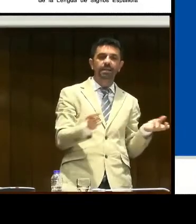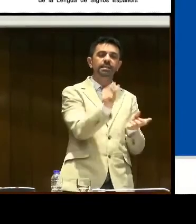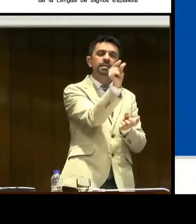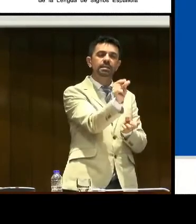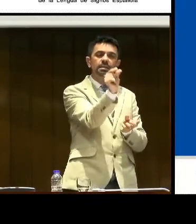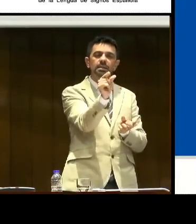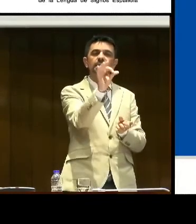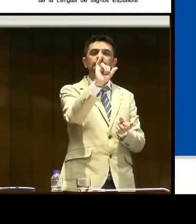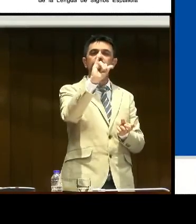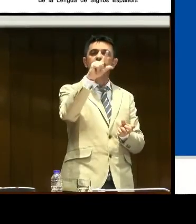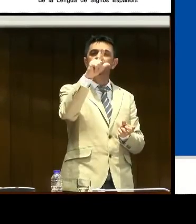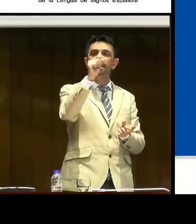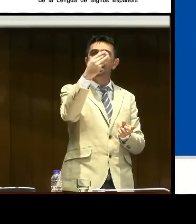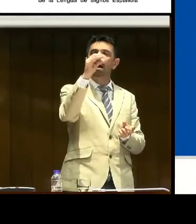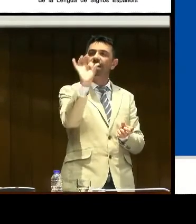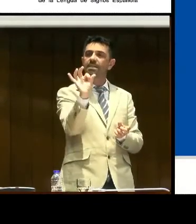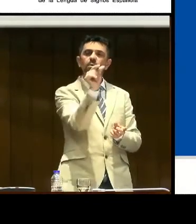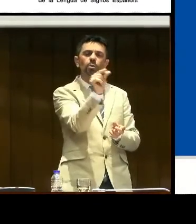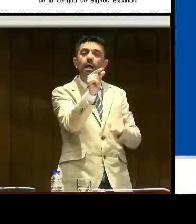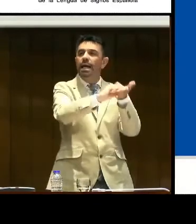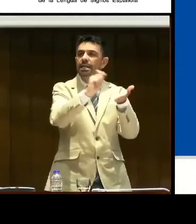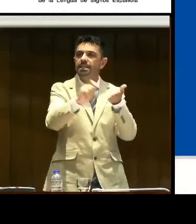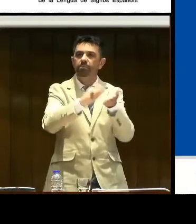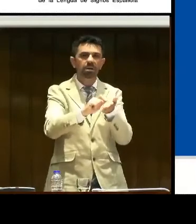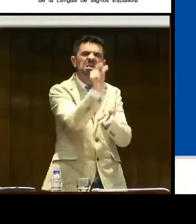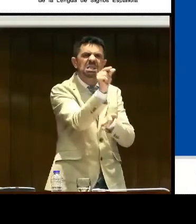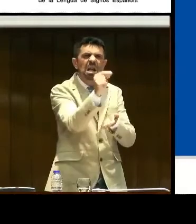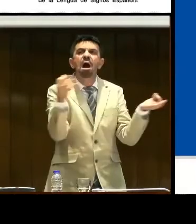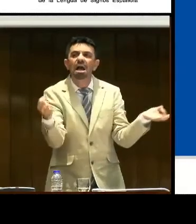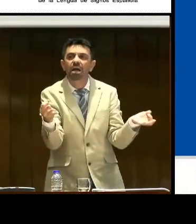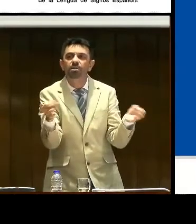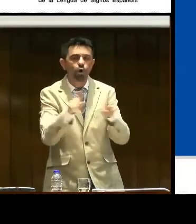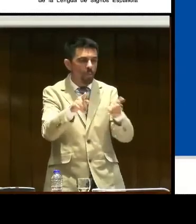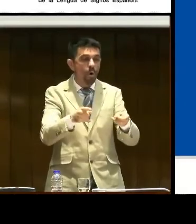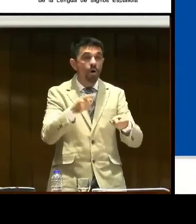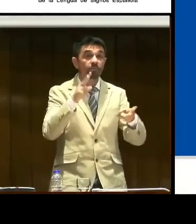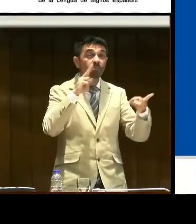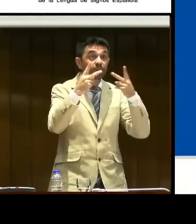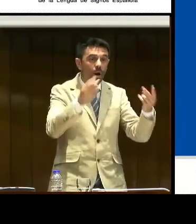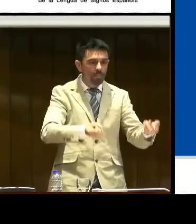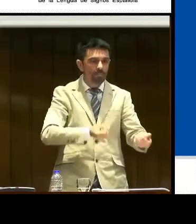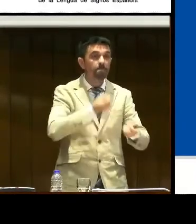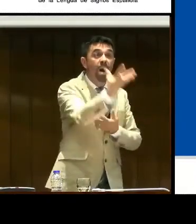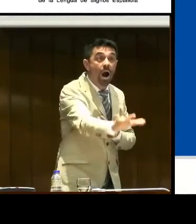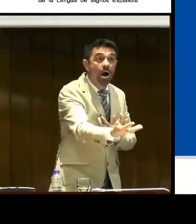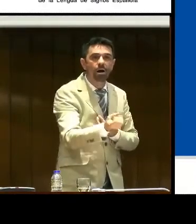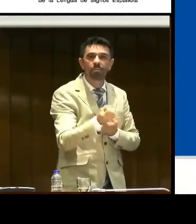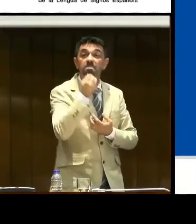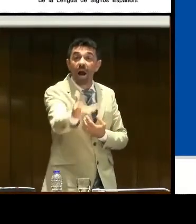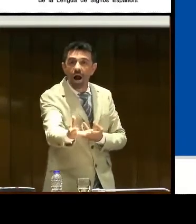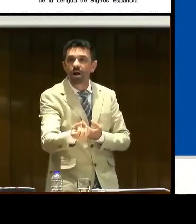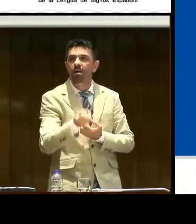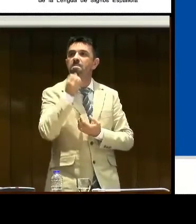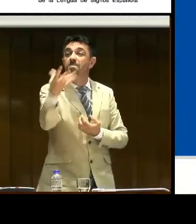signos, sus golpes visuales, por así decirlo, en los que la mano se va